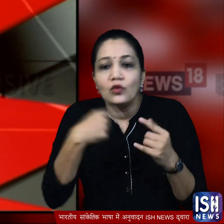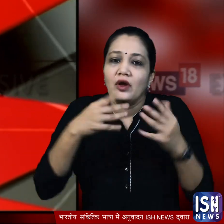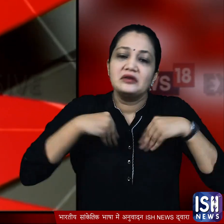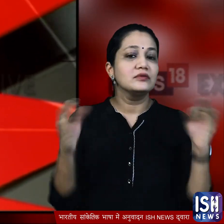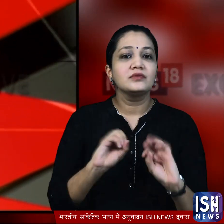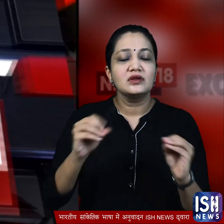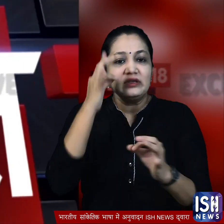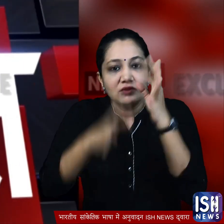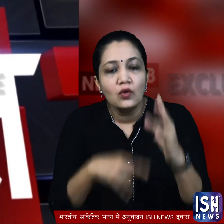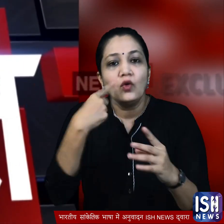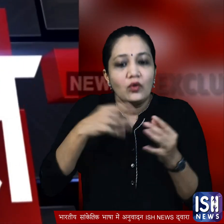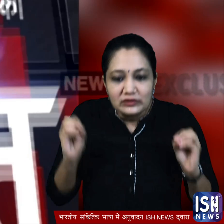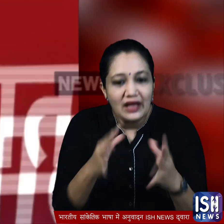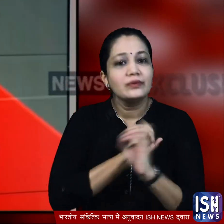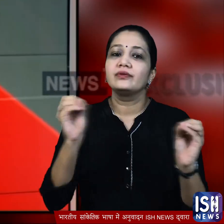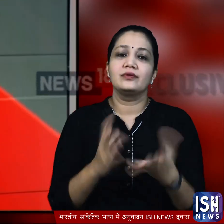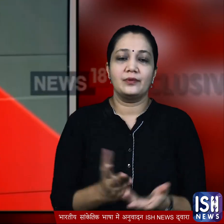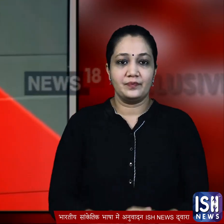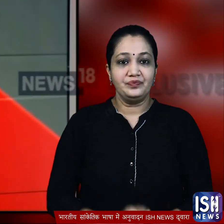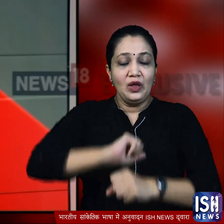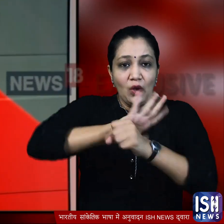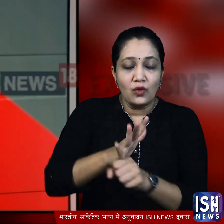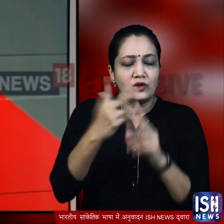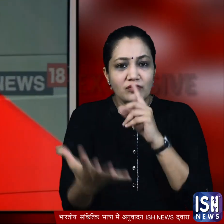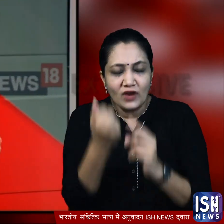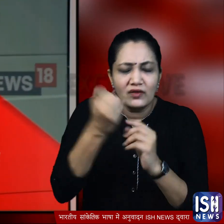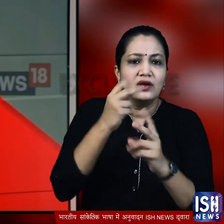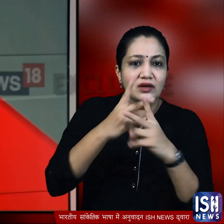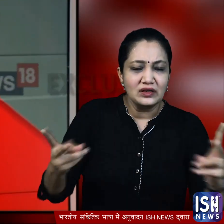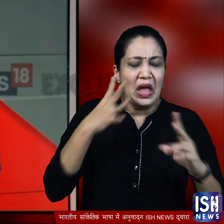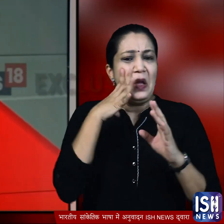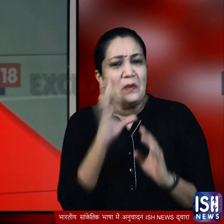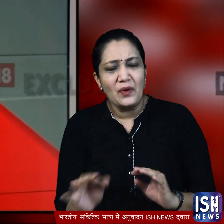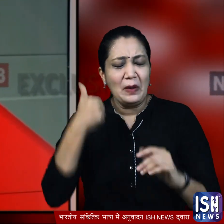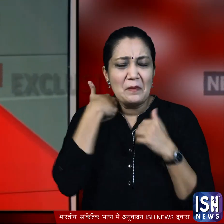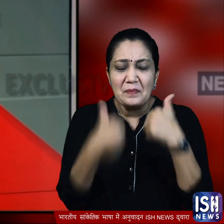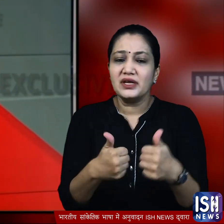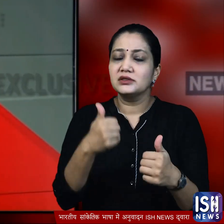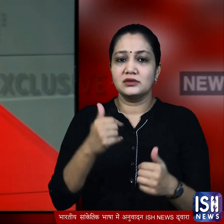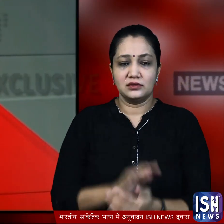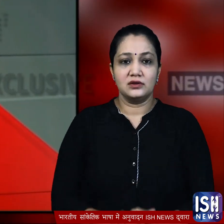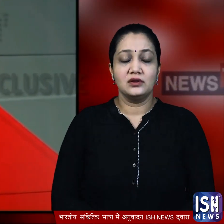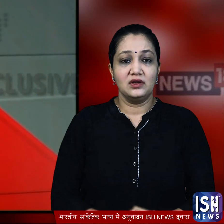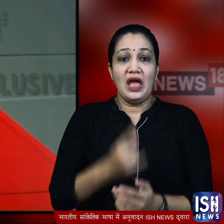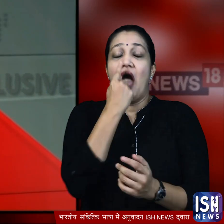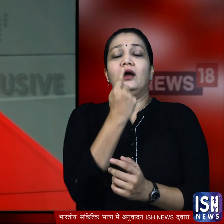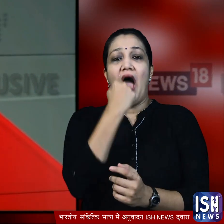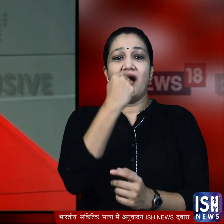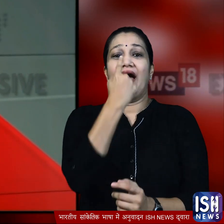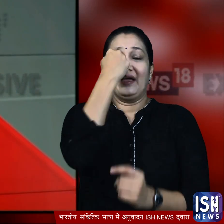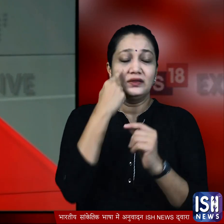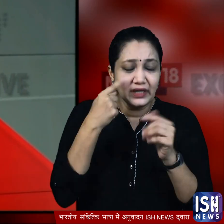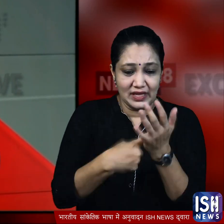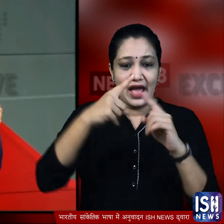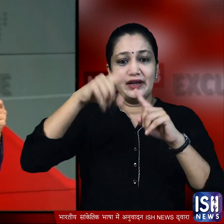भी कहीं नहीं दिख रही है। कोरोना का पता लगाने के लिए सबसे बेहतर जाने जाने वाला आरटीपीसीआर टेस्ट भी अब